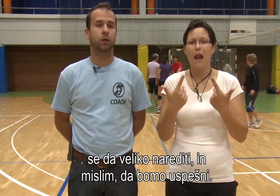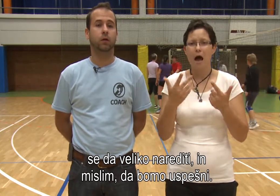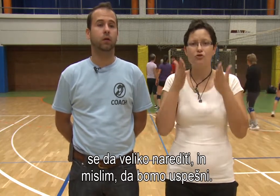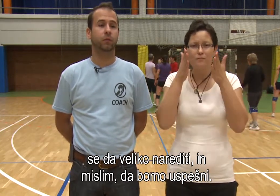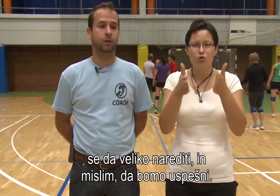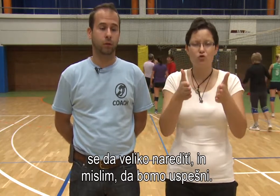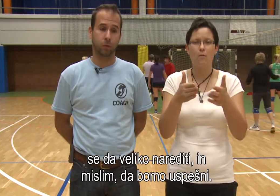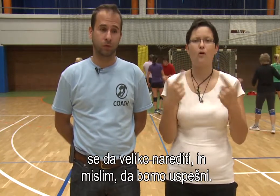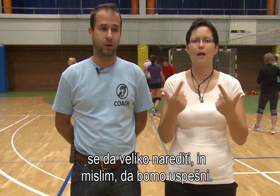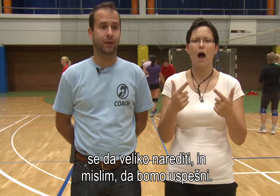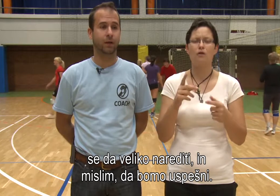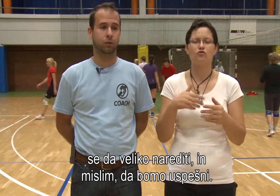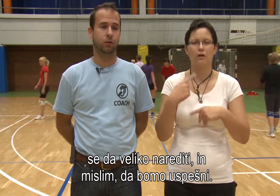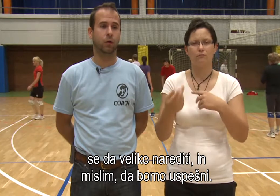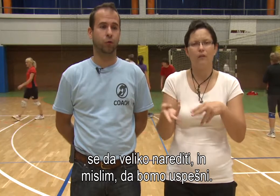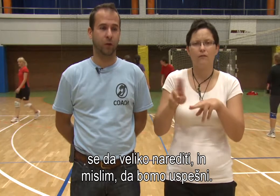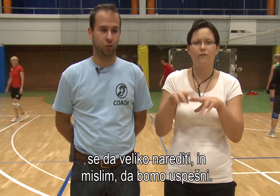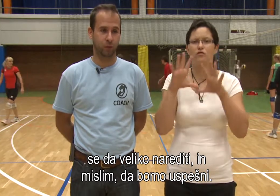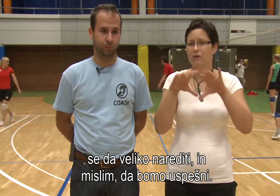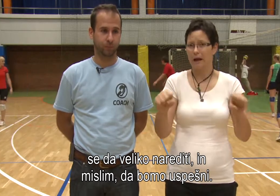in mislim, da bomo zaradi tega tudi zelo uspešni.